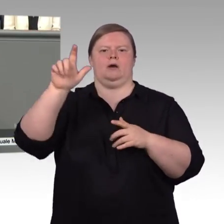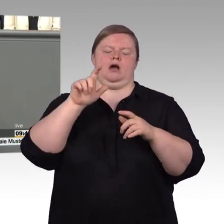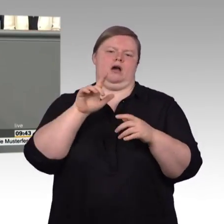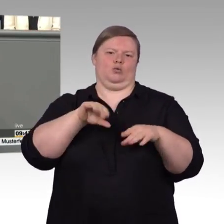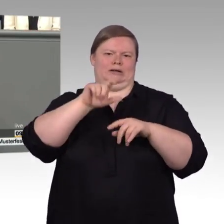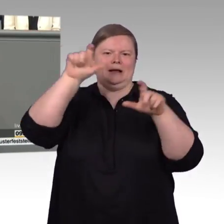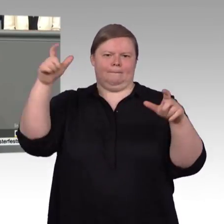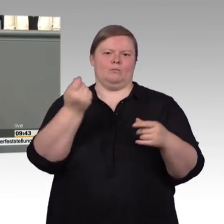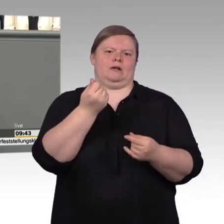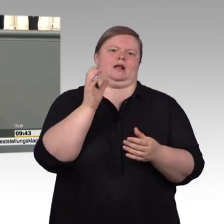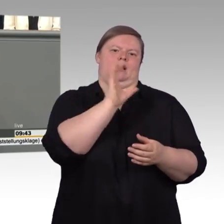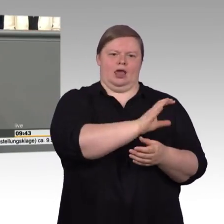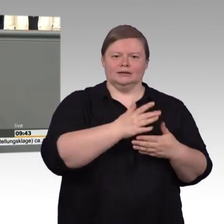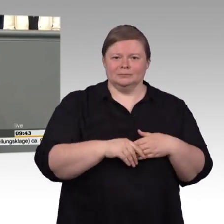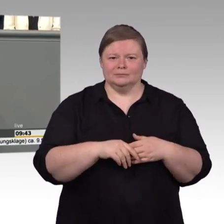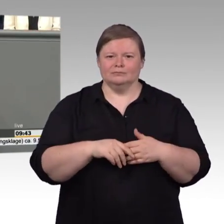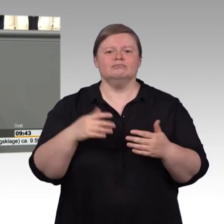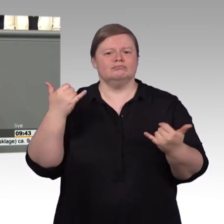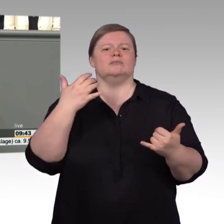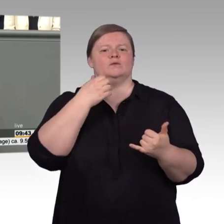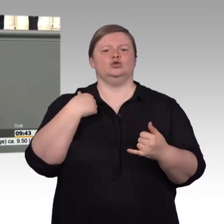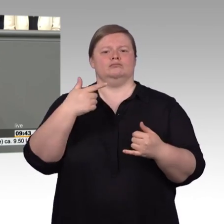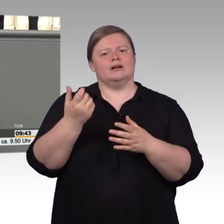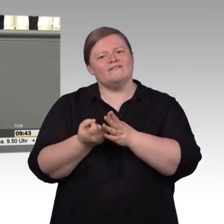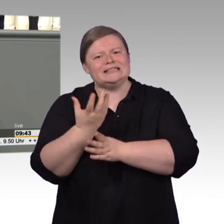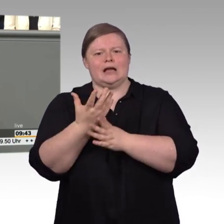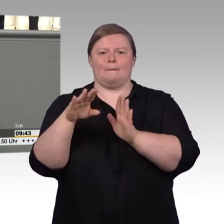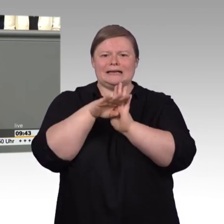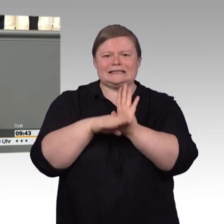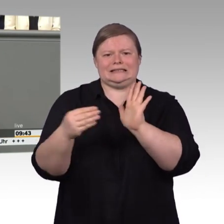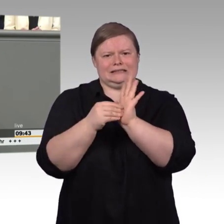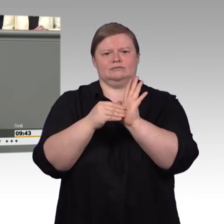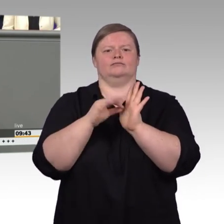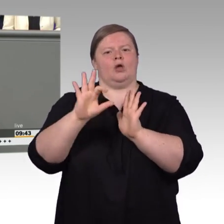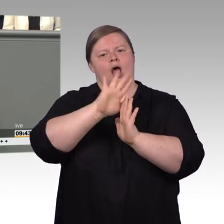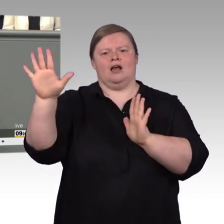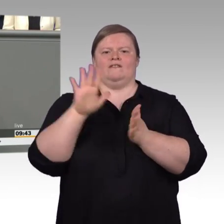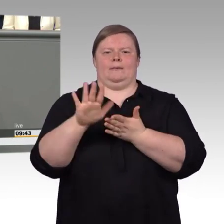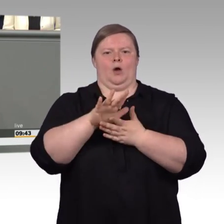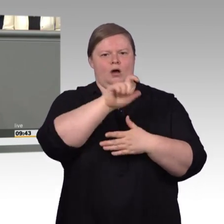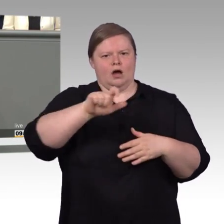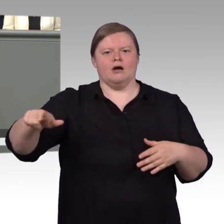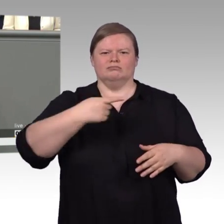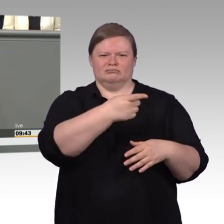können. Aber Recht und Gesetz dürfen in unserem Land nicht vom Geldbeutel abhängig sein.